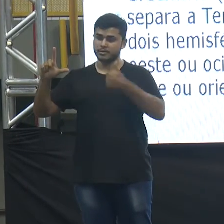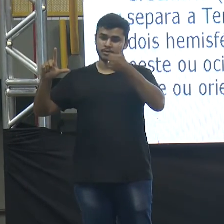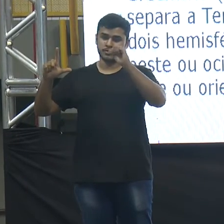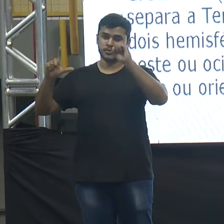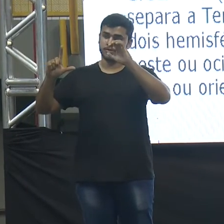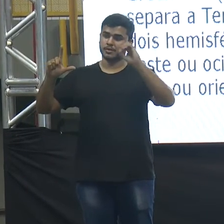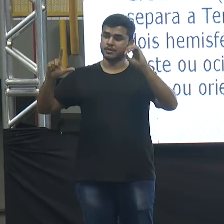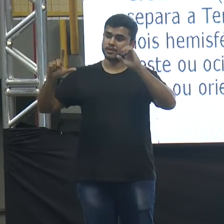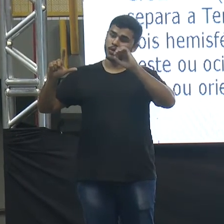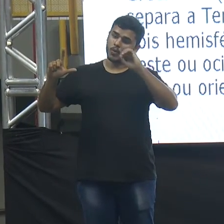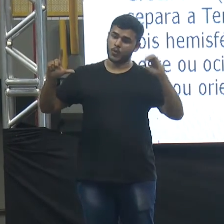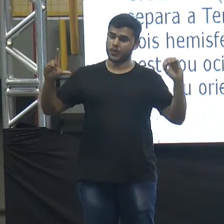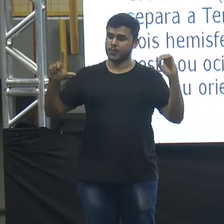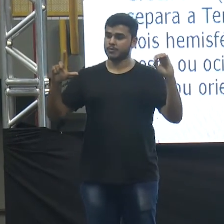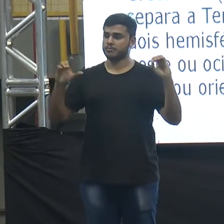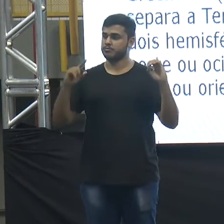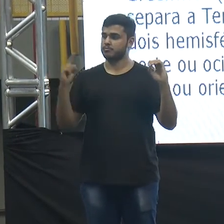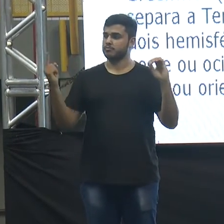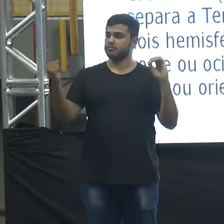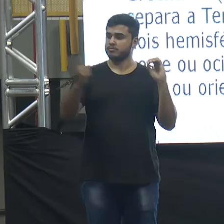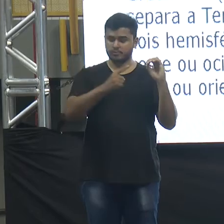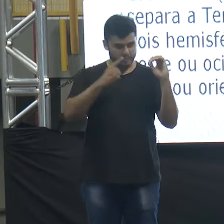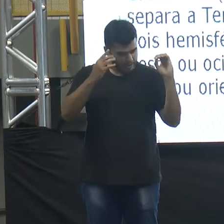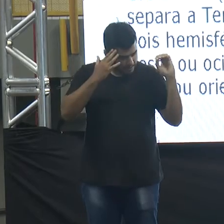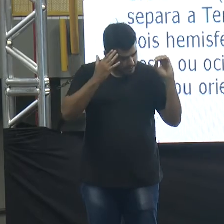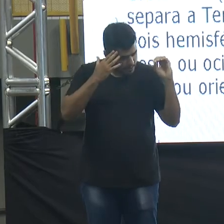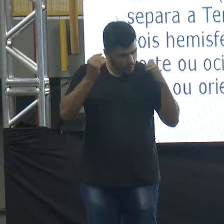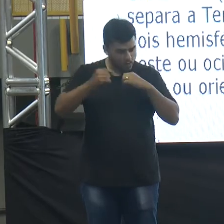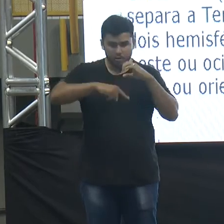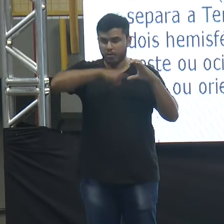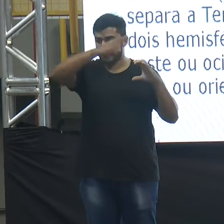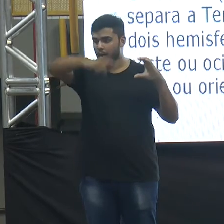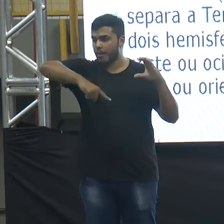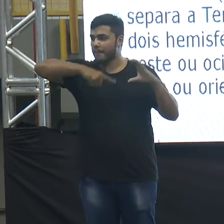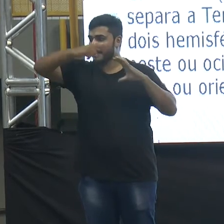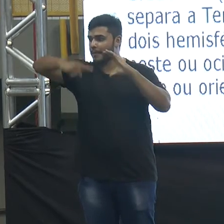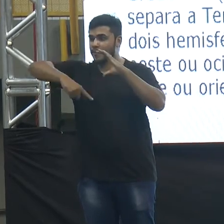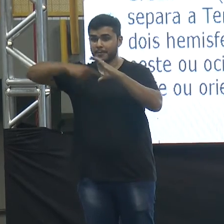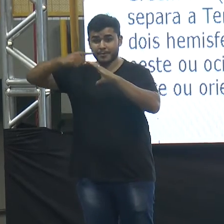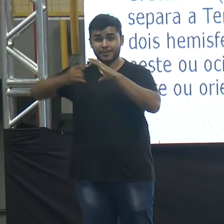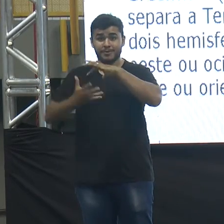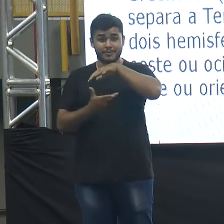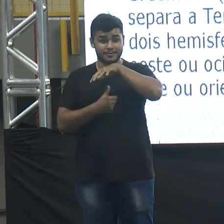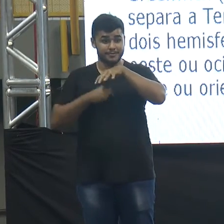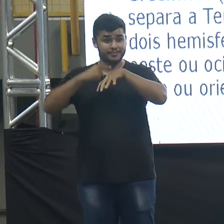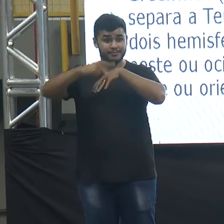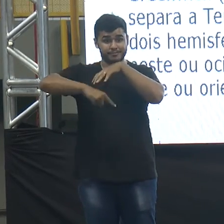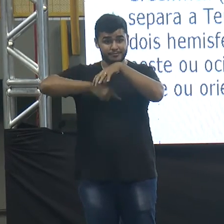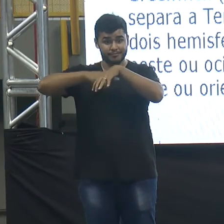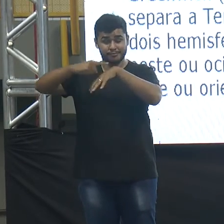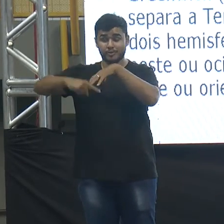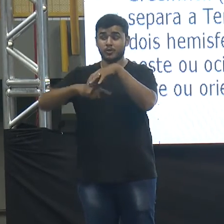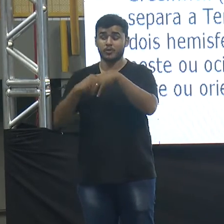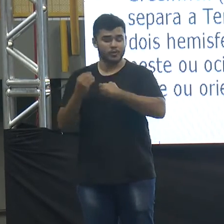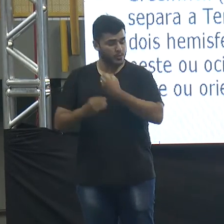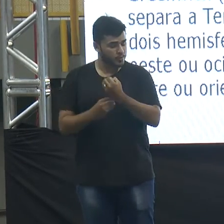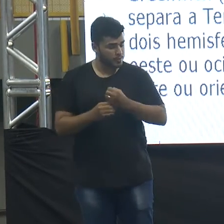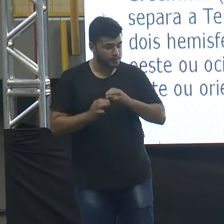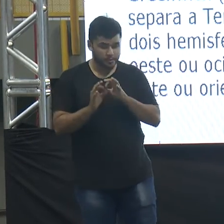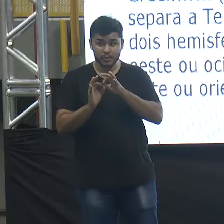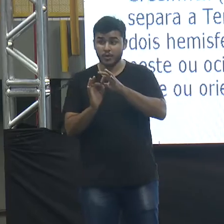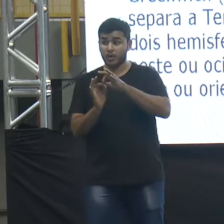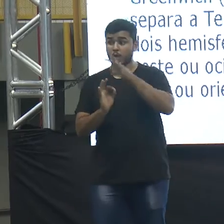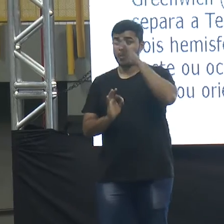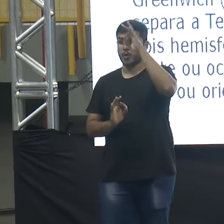ela é definida pelo norte e pelo sul, a distância em relação ao Equador, a longitude, ela